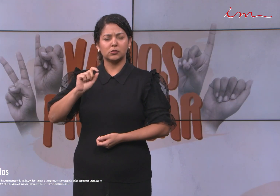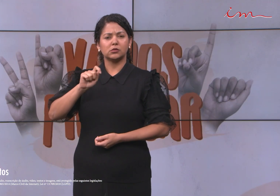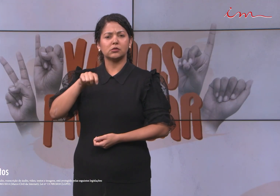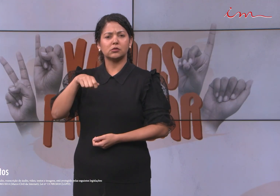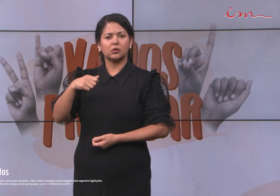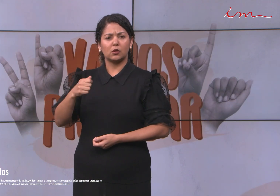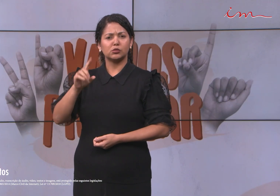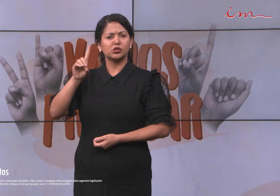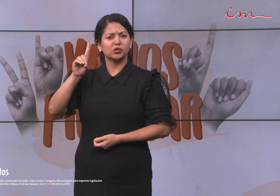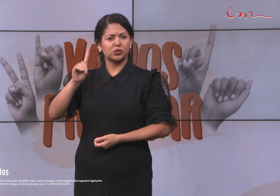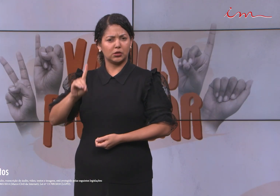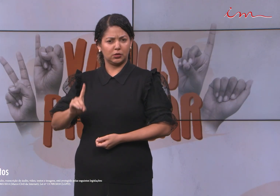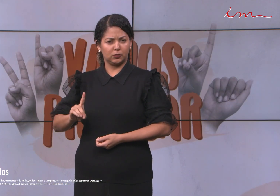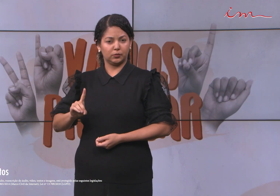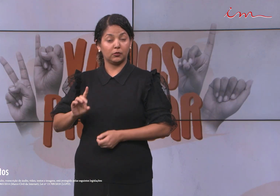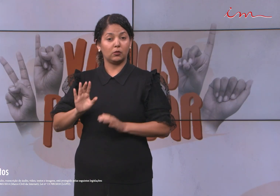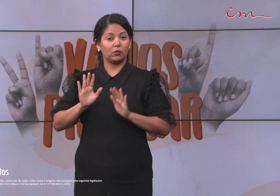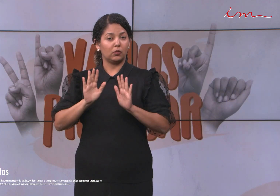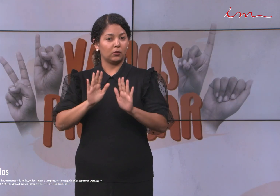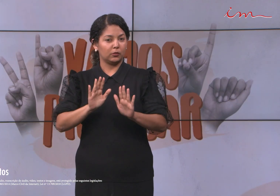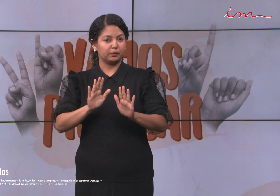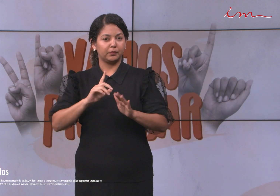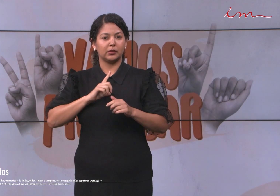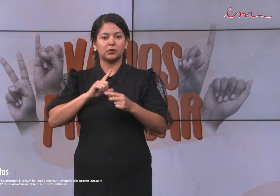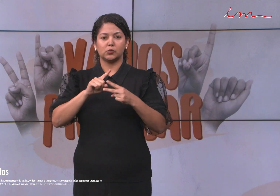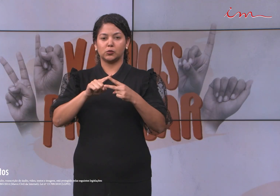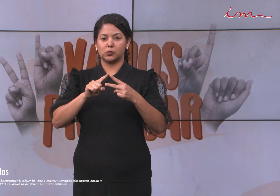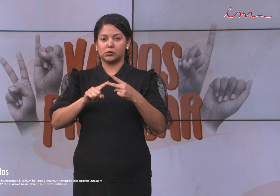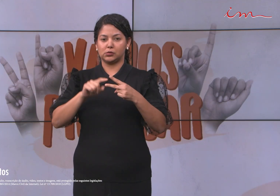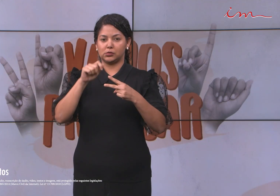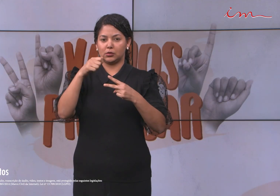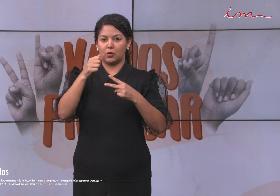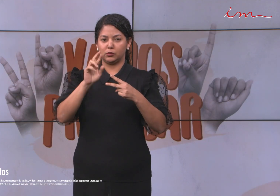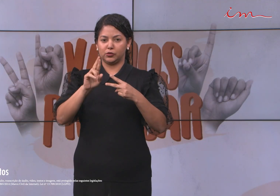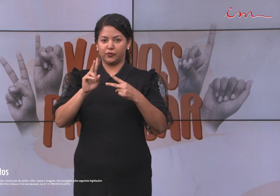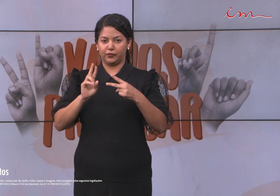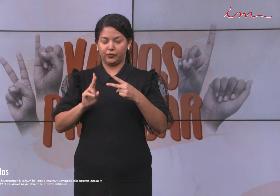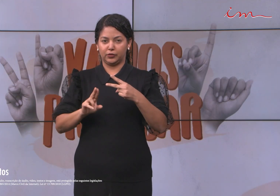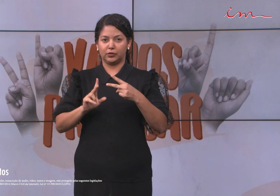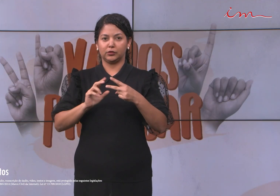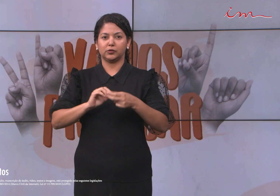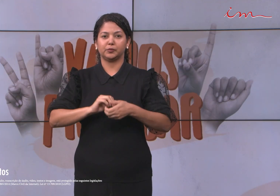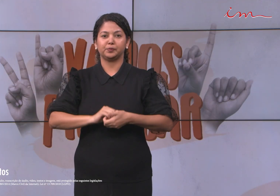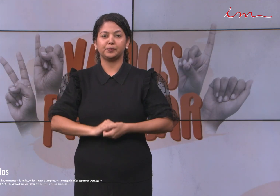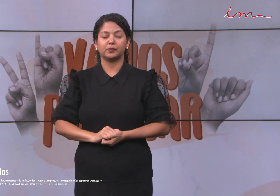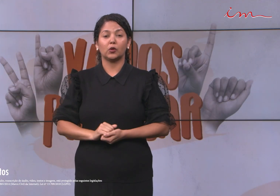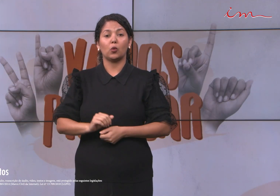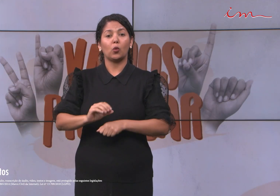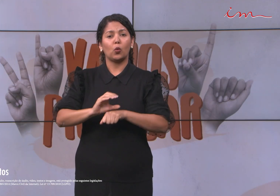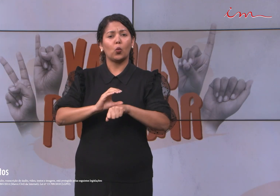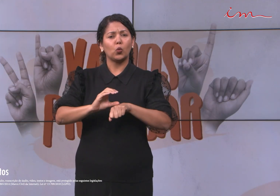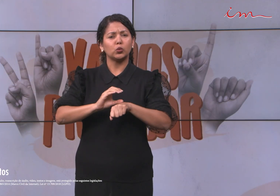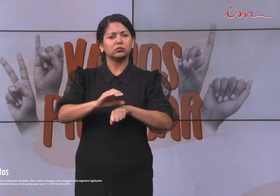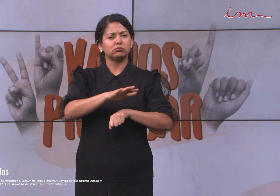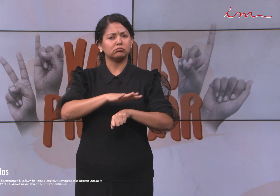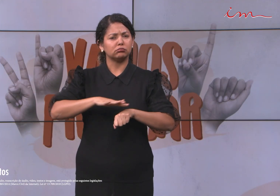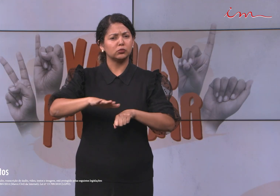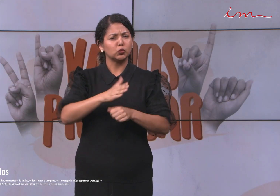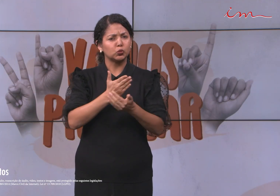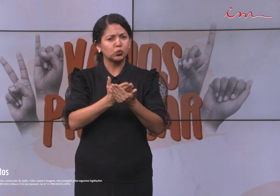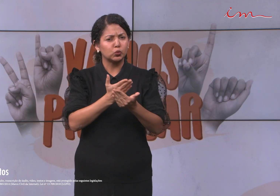Agora o sinal de direito. Mas calma, tem este sinal. Mas temos dois